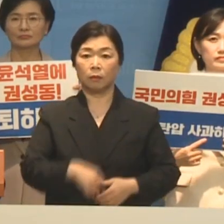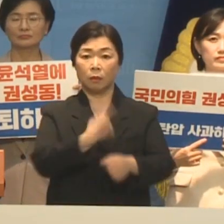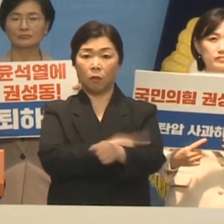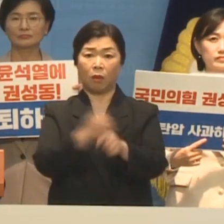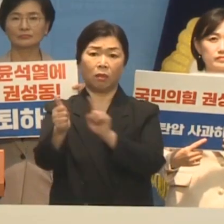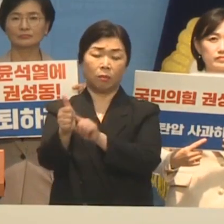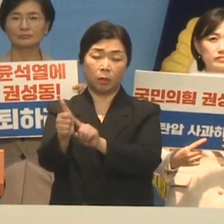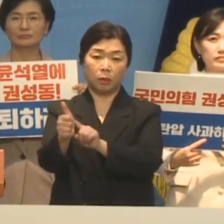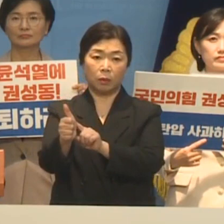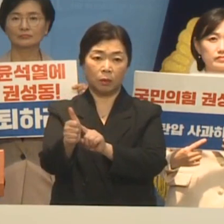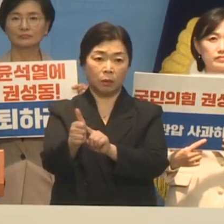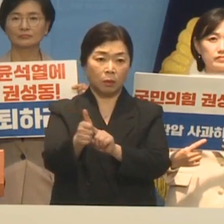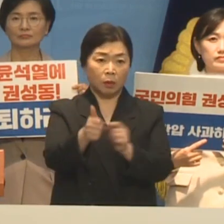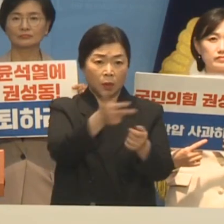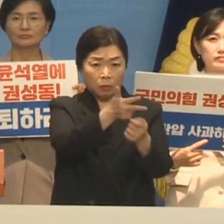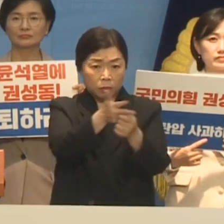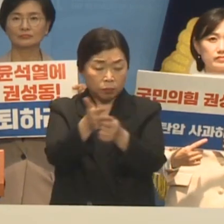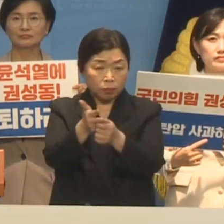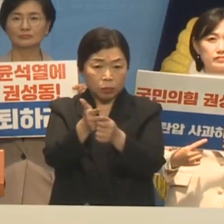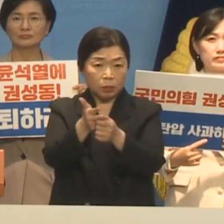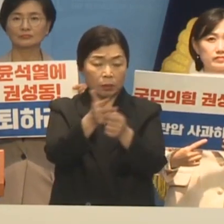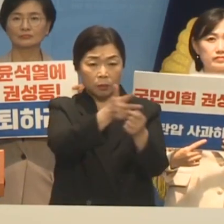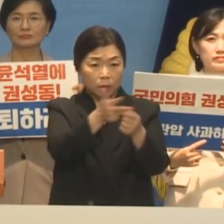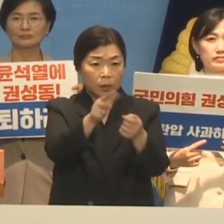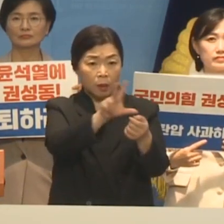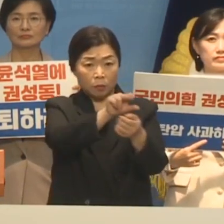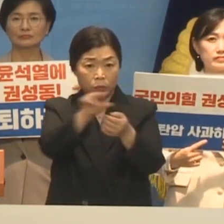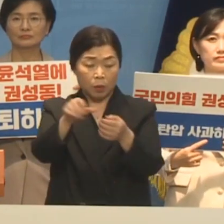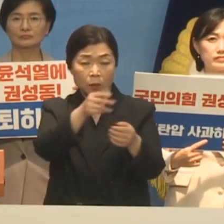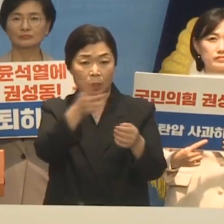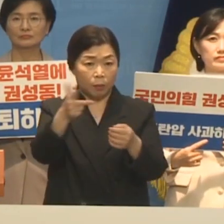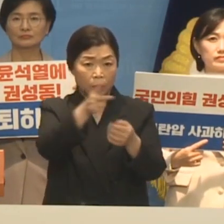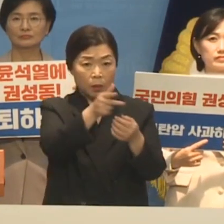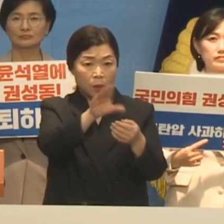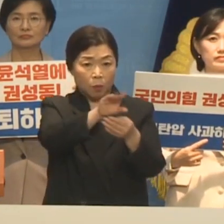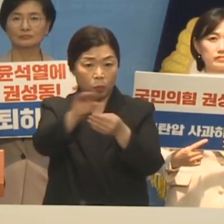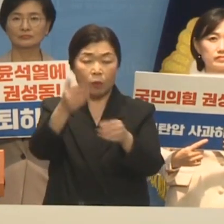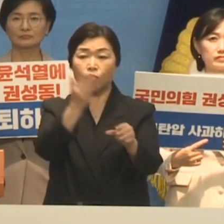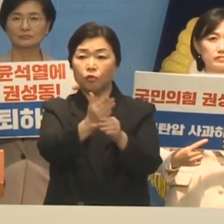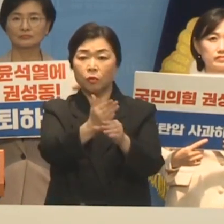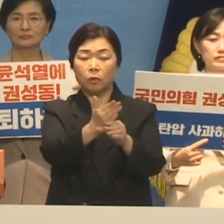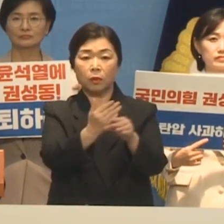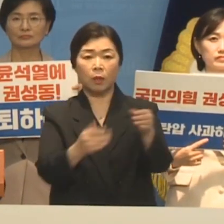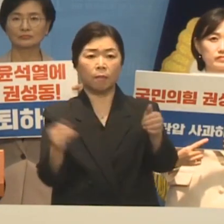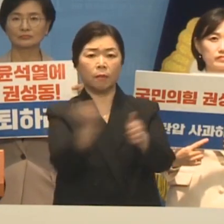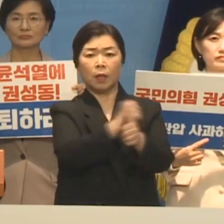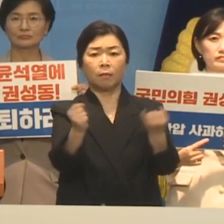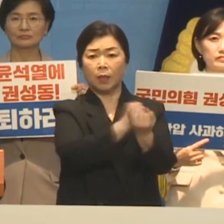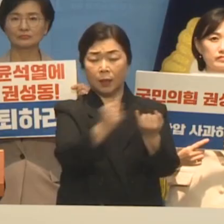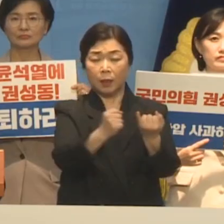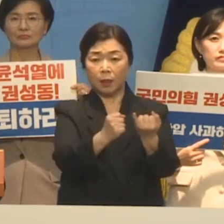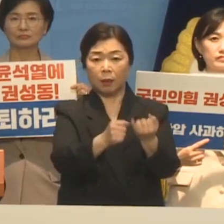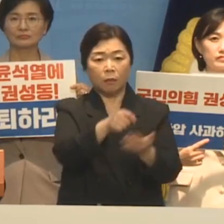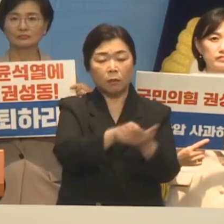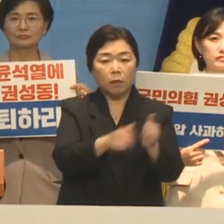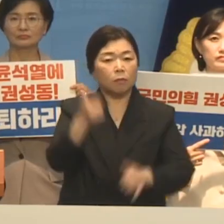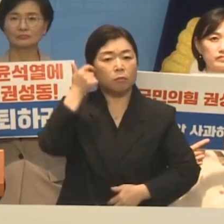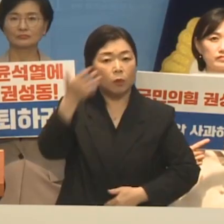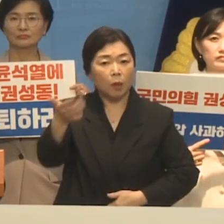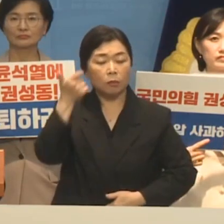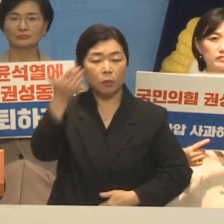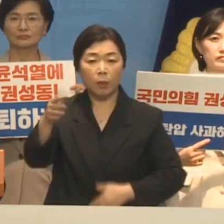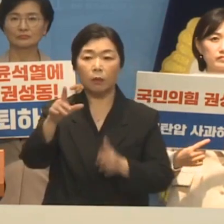원내대표는 카메라가 켜진 상태에서 벌어진 사건이며 기자가 언론의 자유와 안전을 보장받지